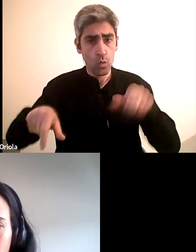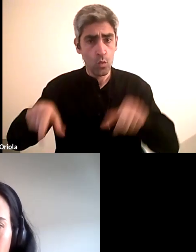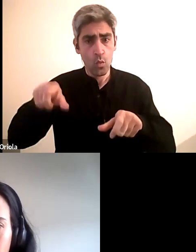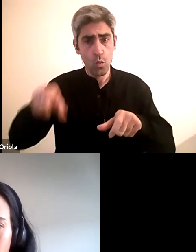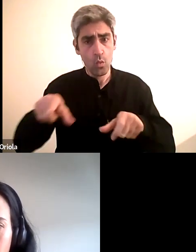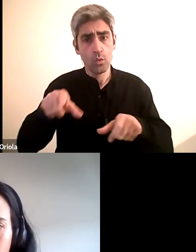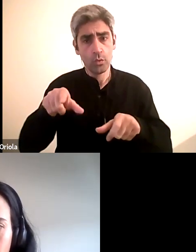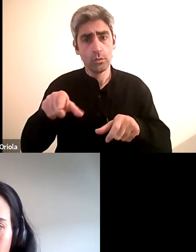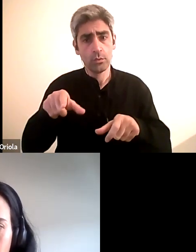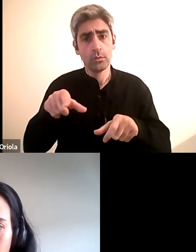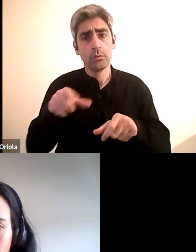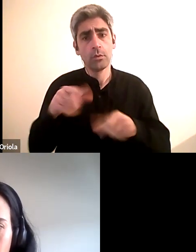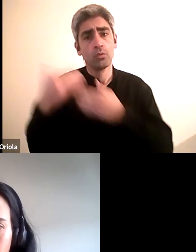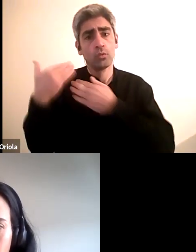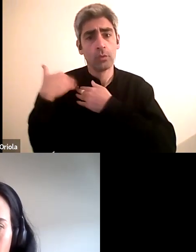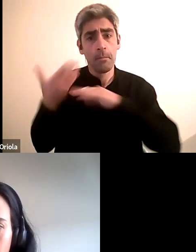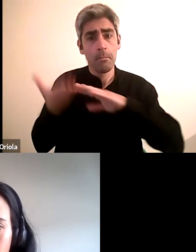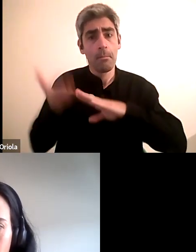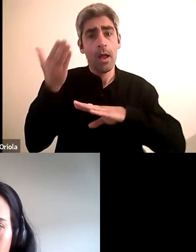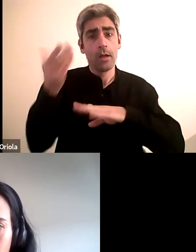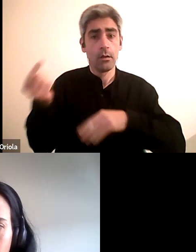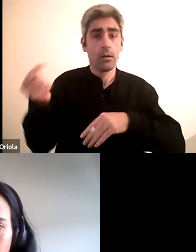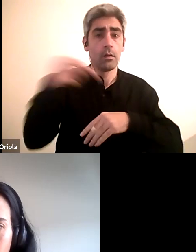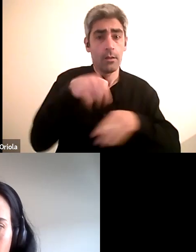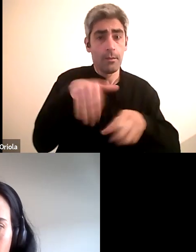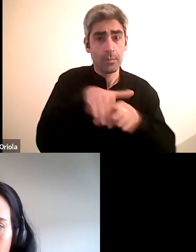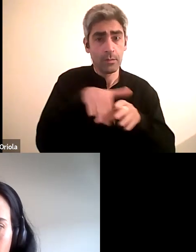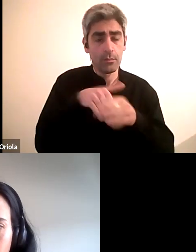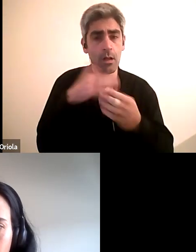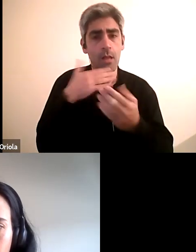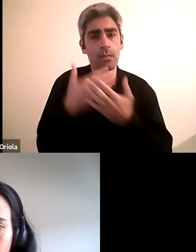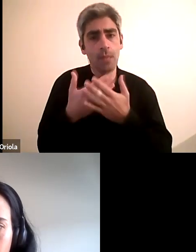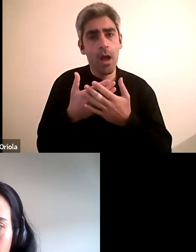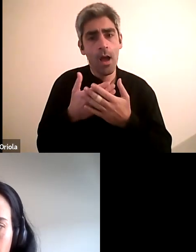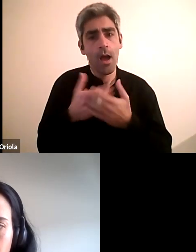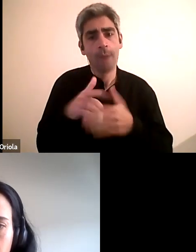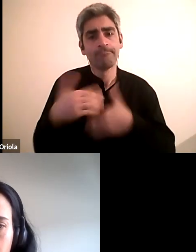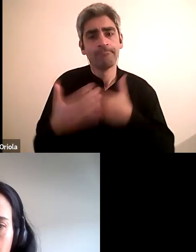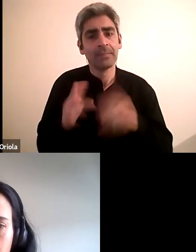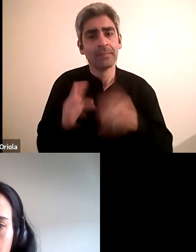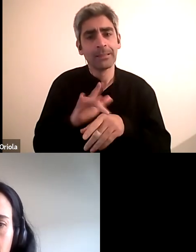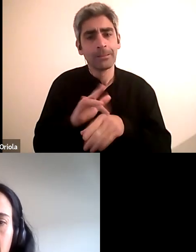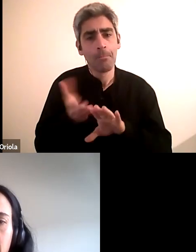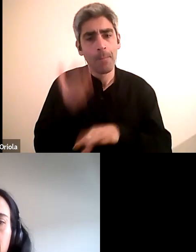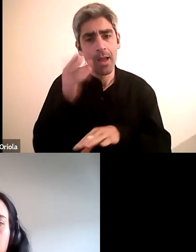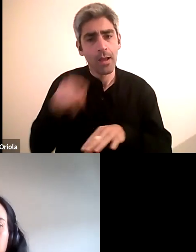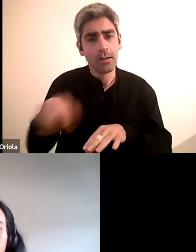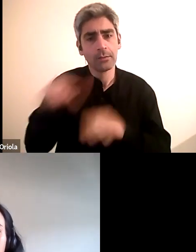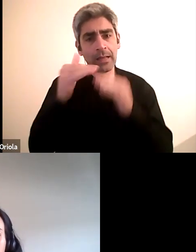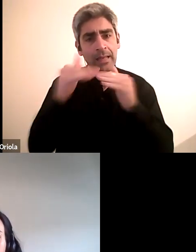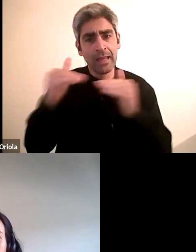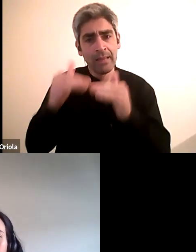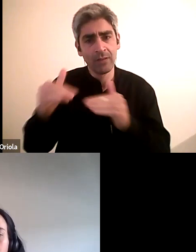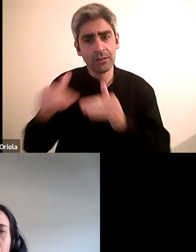digamos, maiores responsabilidades, tem permitido um incremento maior e a sensibilização maior para os níveis